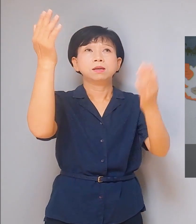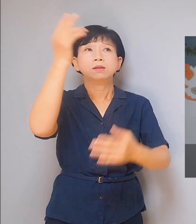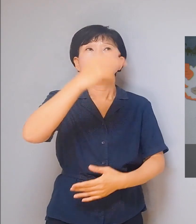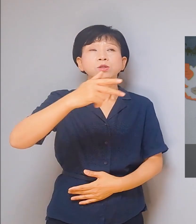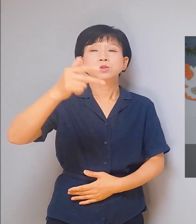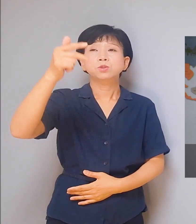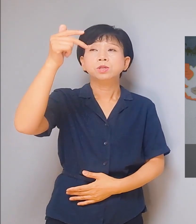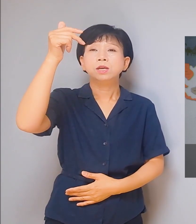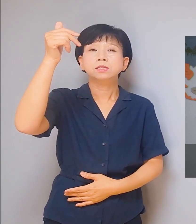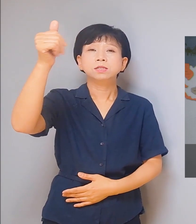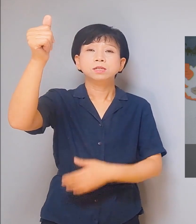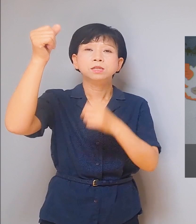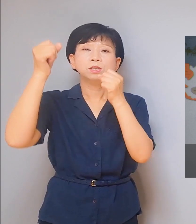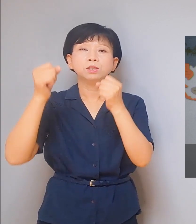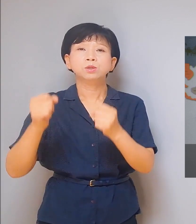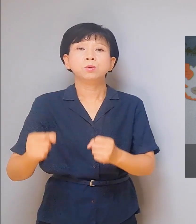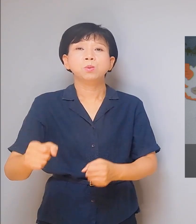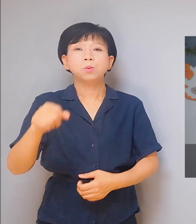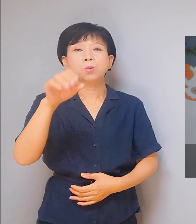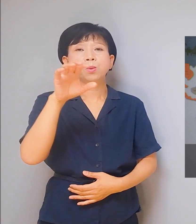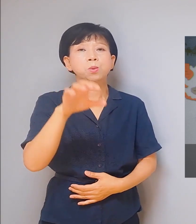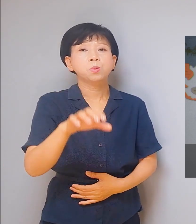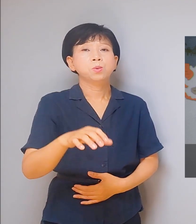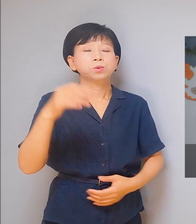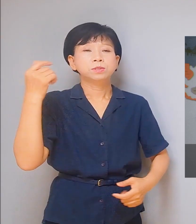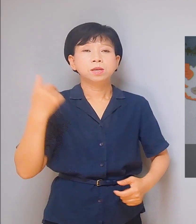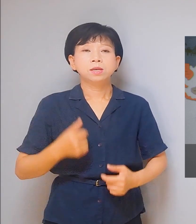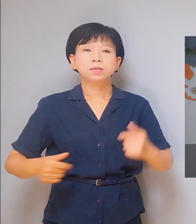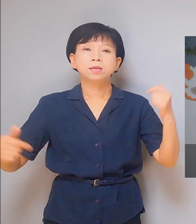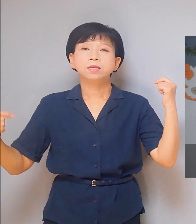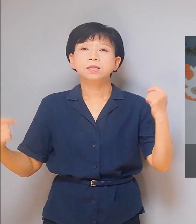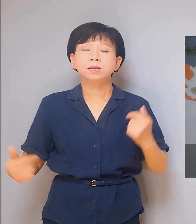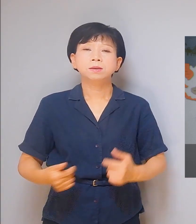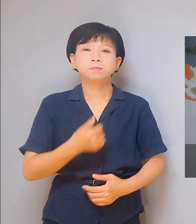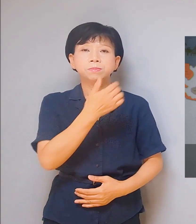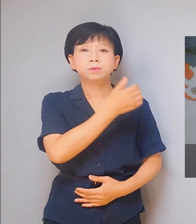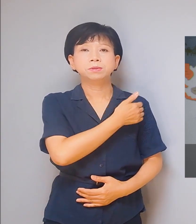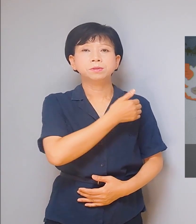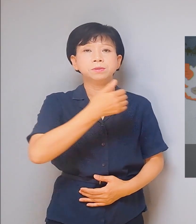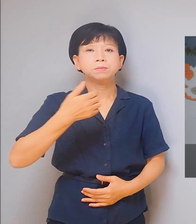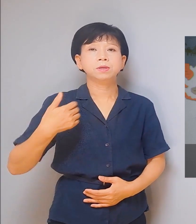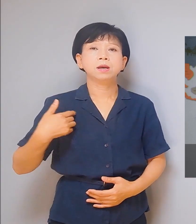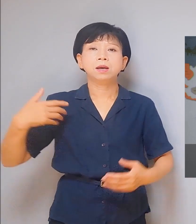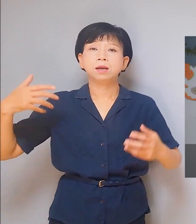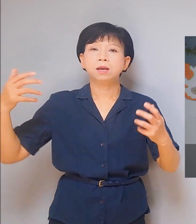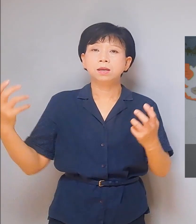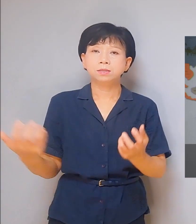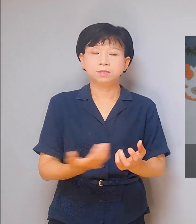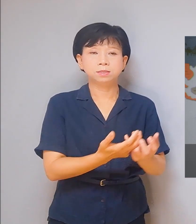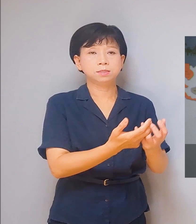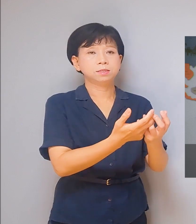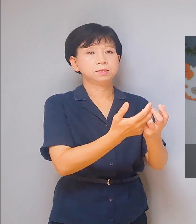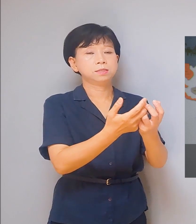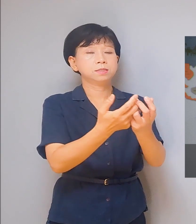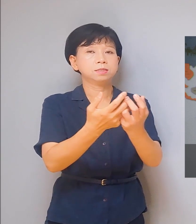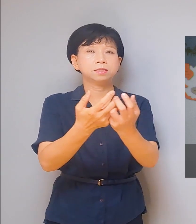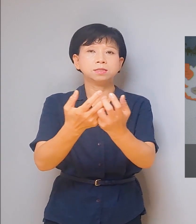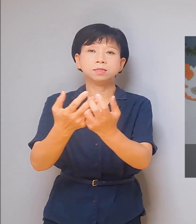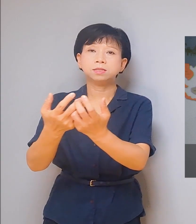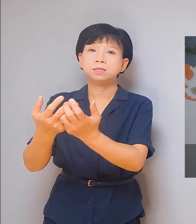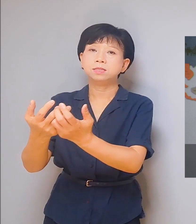예배드립니다. 주 계신 곳엔 기쁨 가득.